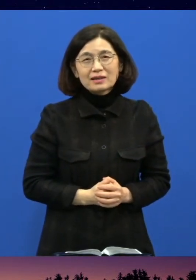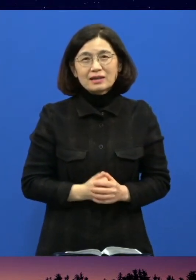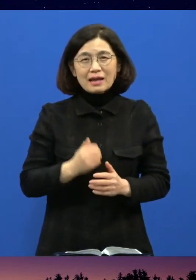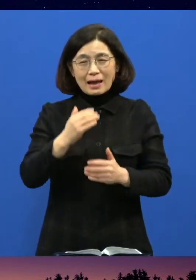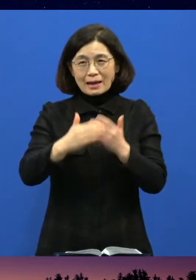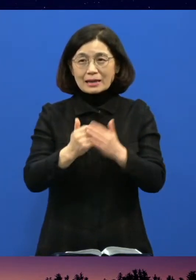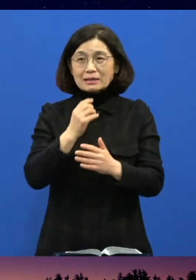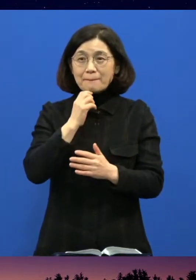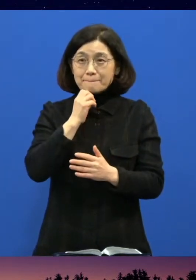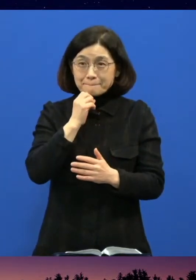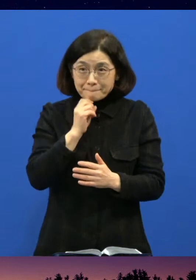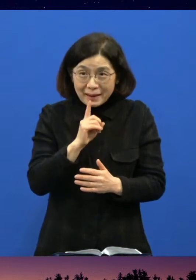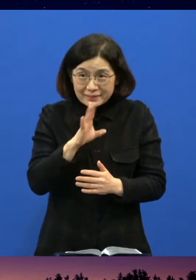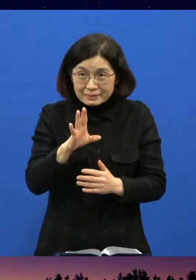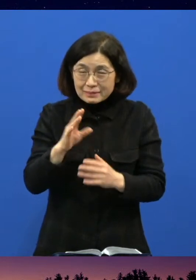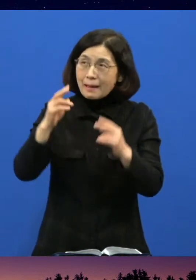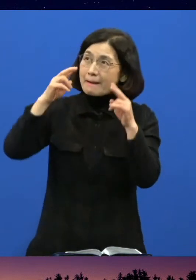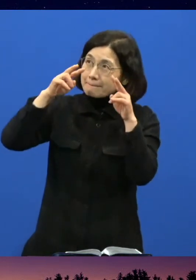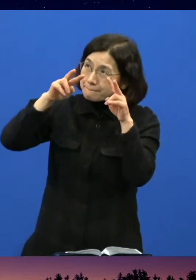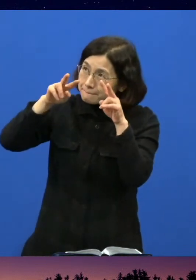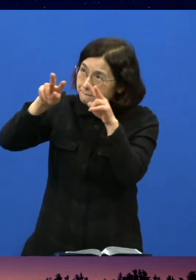하나님만 바라라는 거거든요.